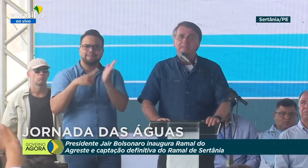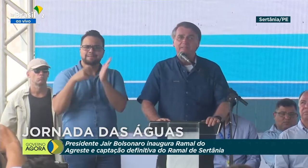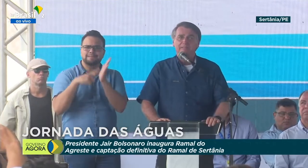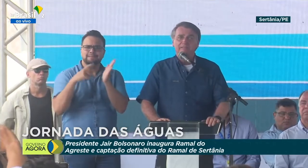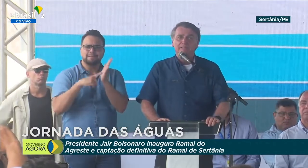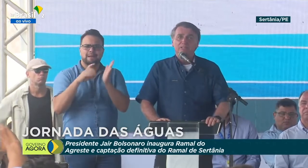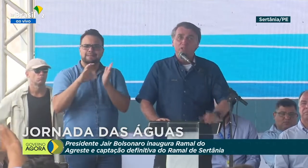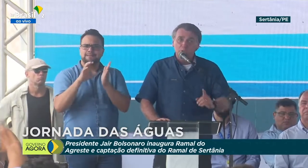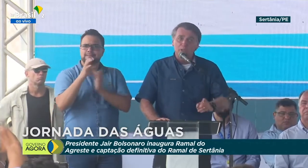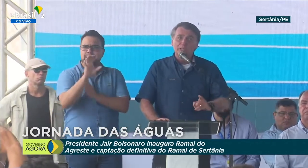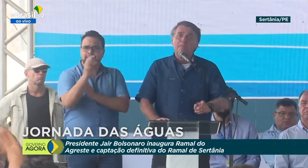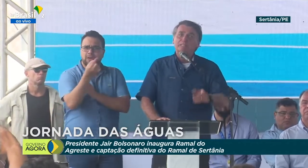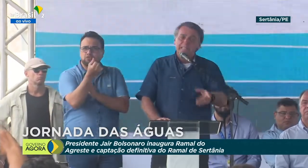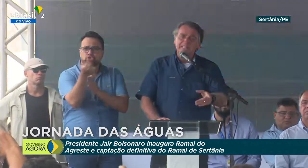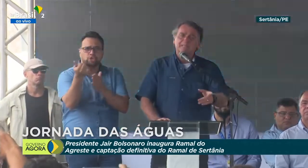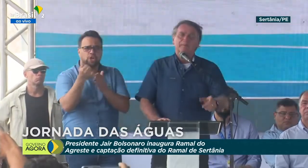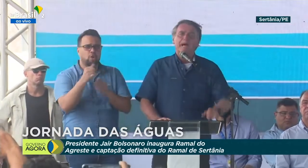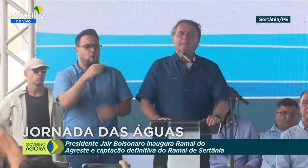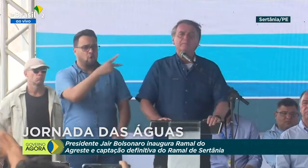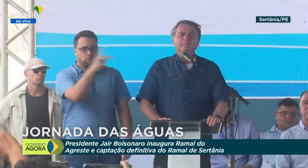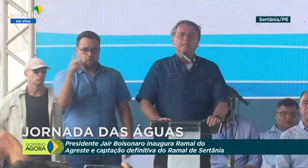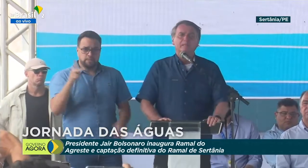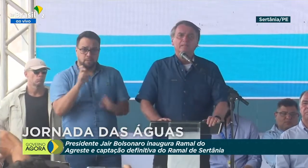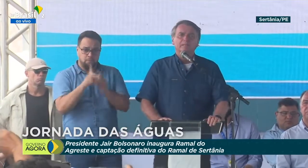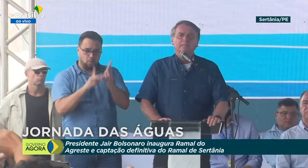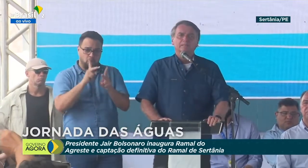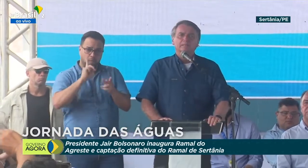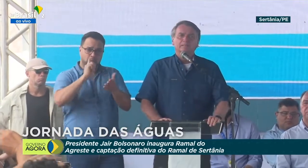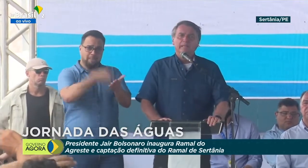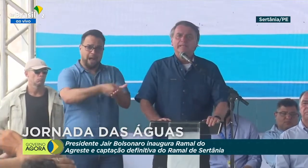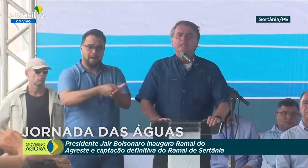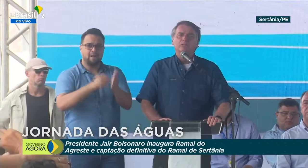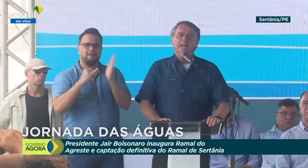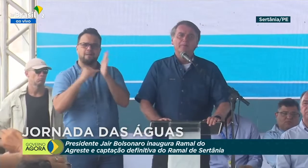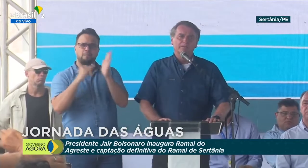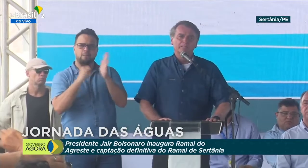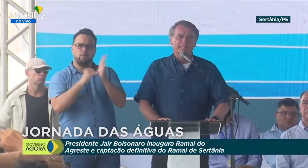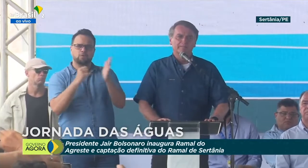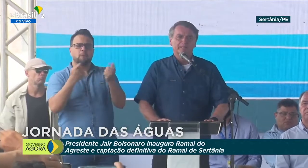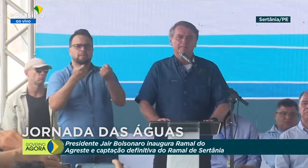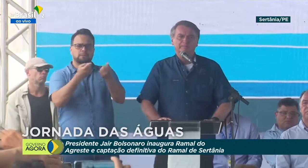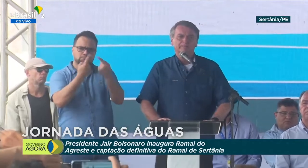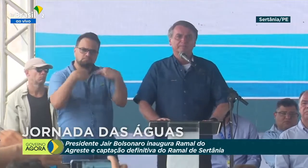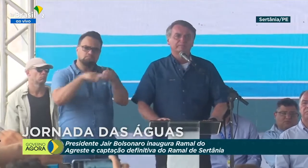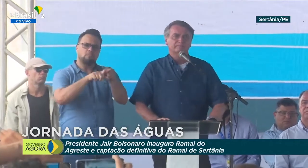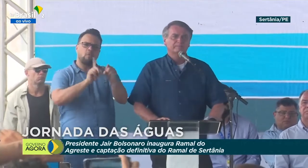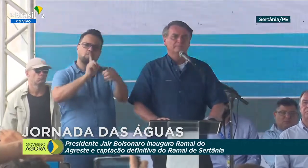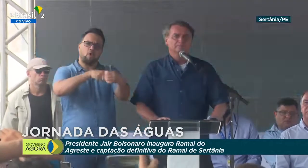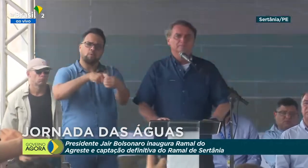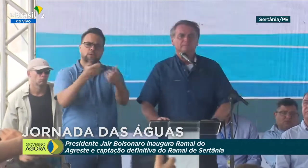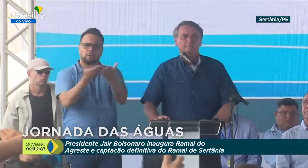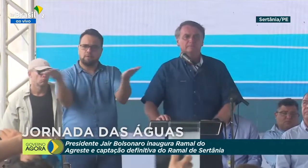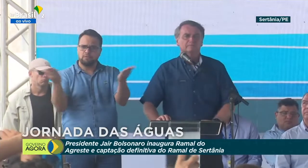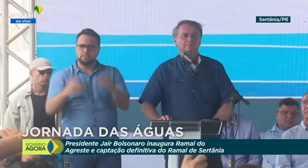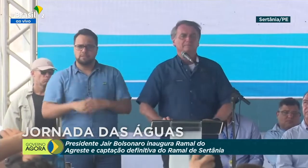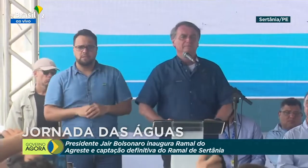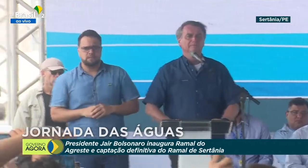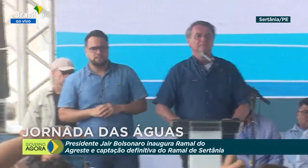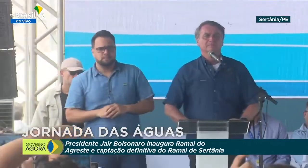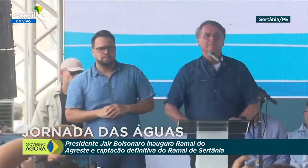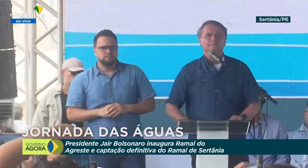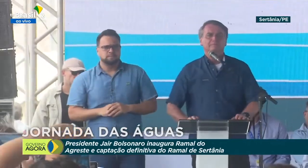vocês, que tudo são vocês que pagam, tem que retornar para vocês mesmos.